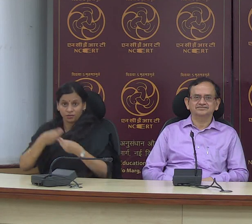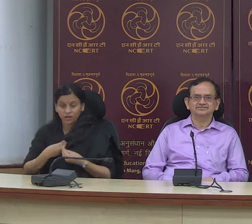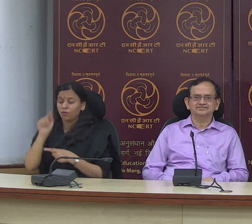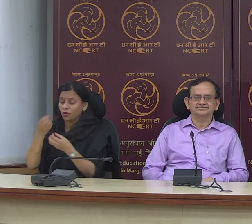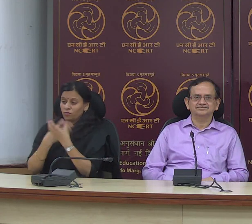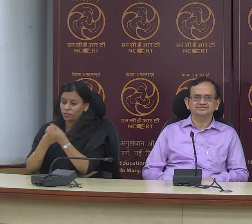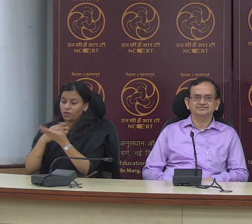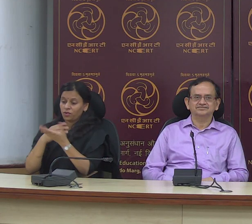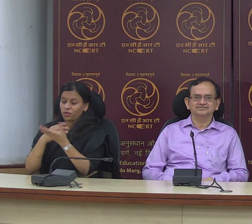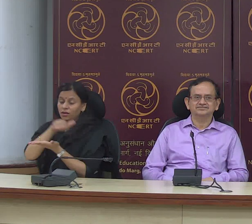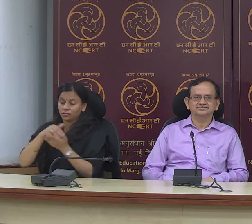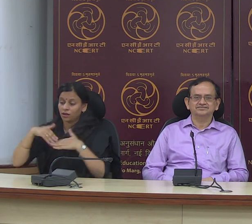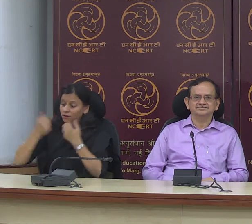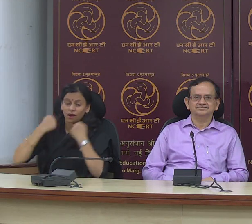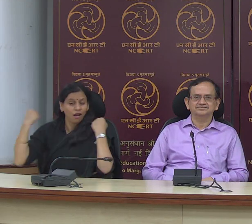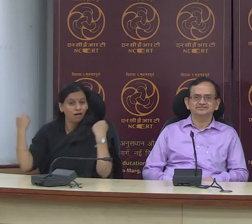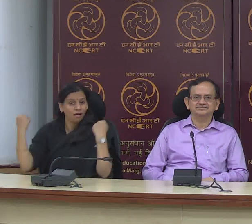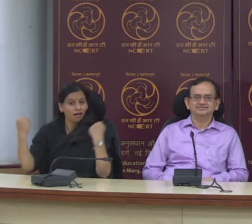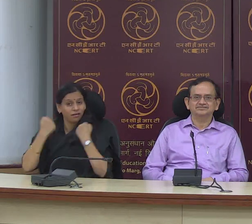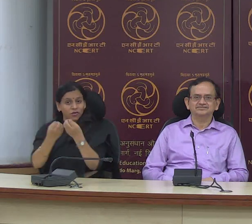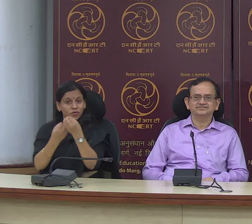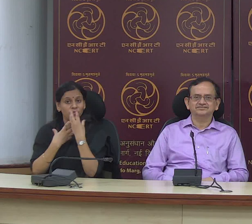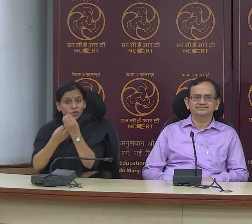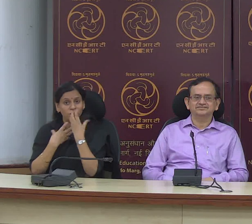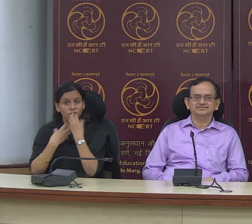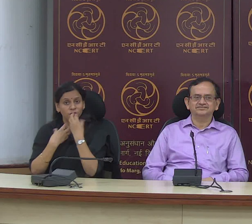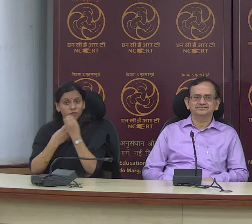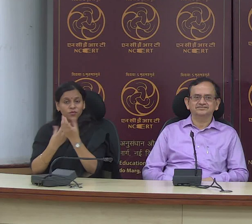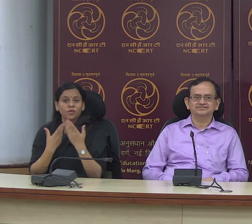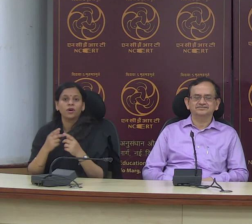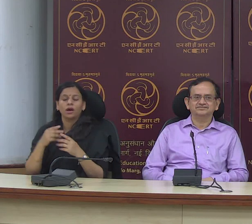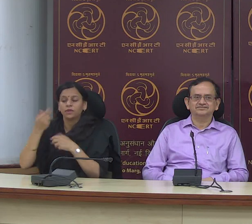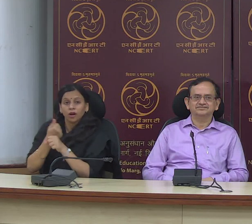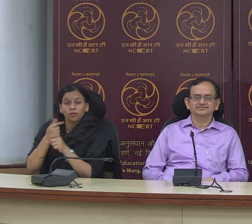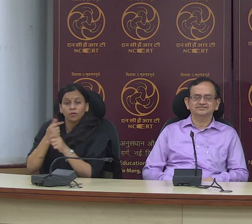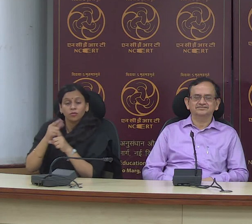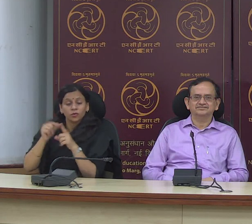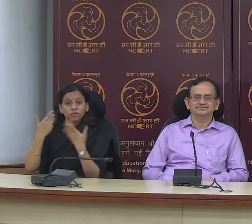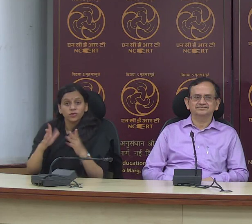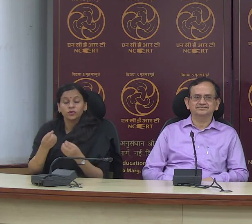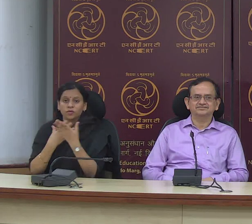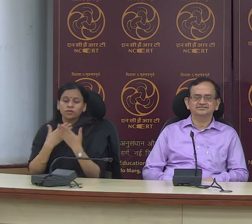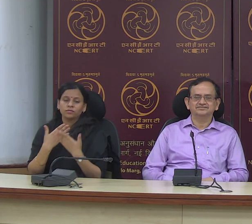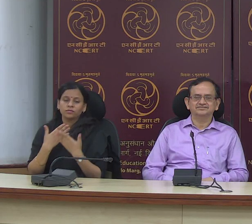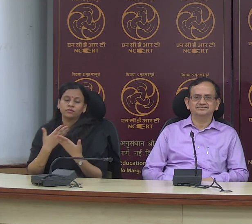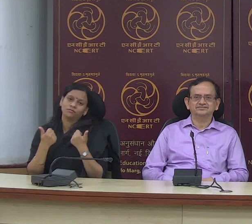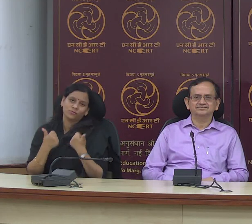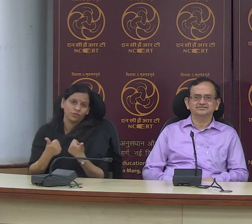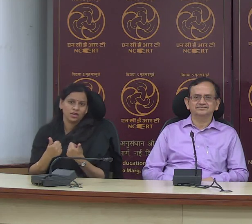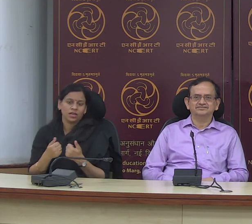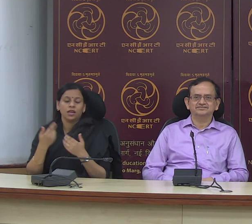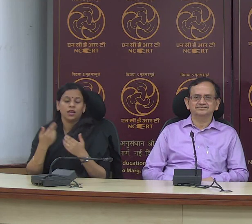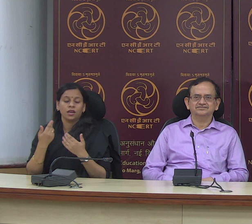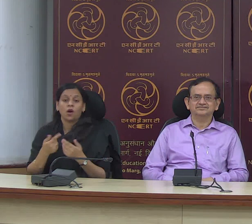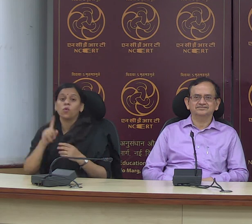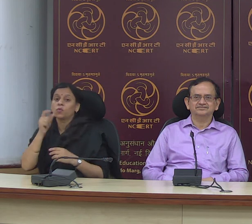कराया, ISLRTC के प्रयासों से अवगत कराया, और जो भी हमने अब तक बना लिया है उससे आपने अवगत कराया। बहरहाल हम यहाँ आगे बढ़ते हैं और हमारे साथ डॉक्टर भारती